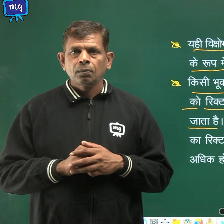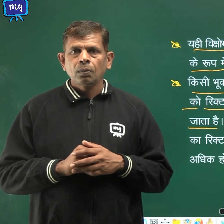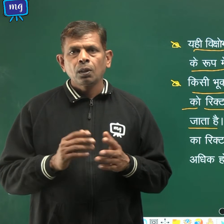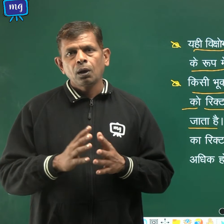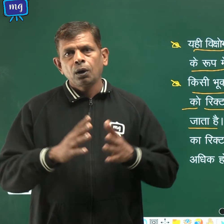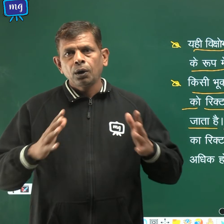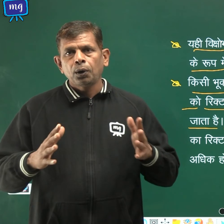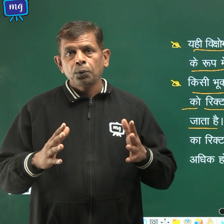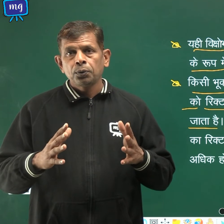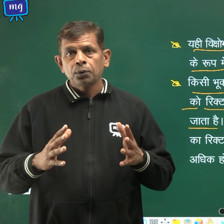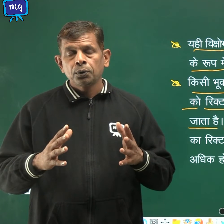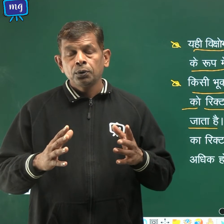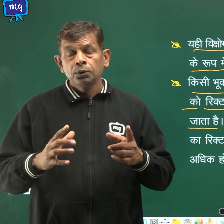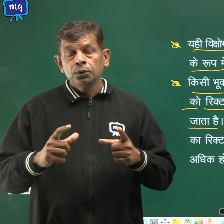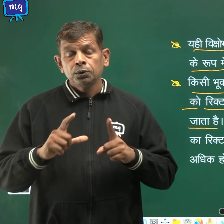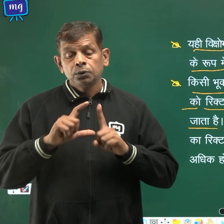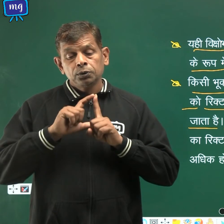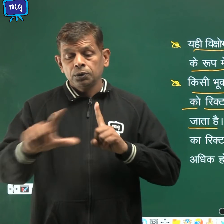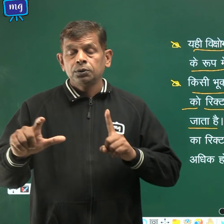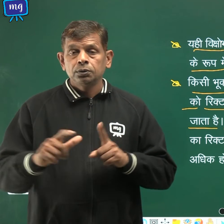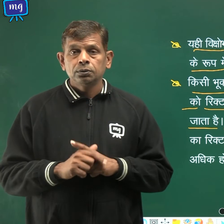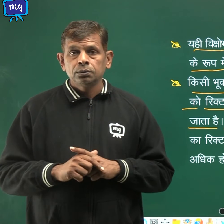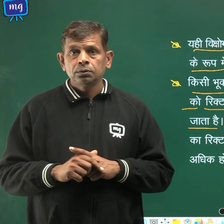अधिक विनाशकारी